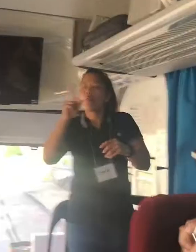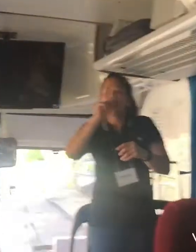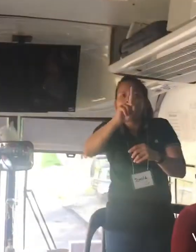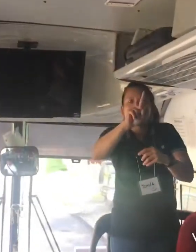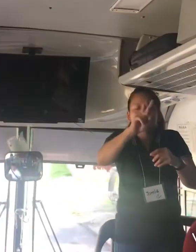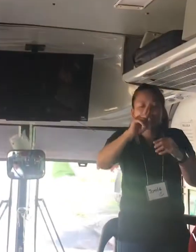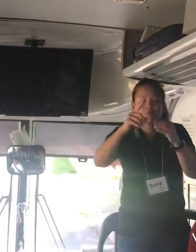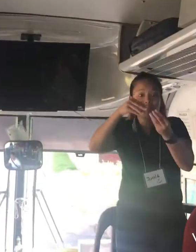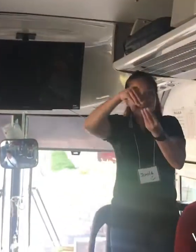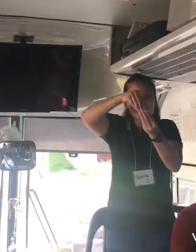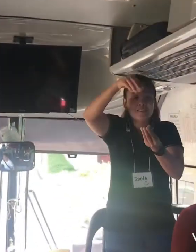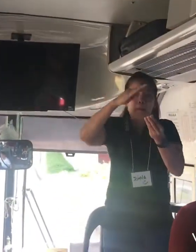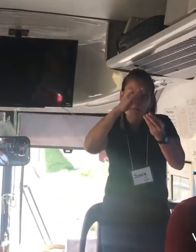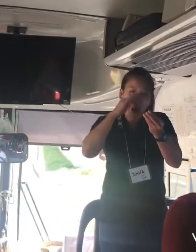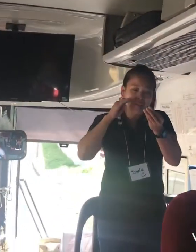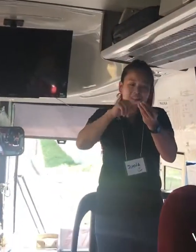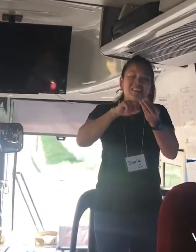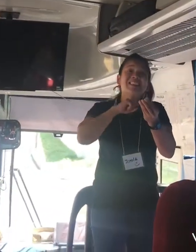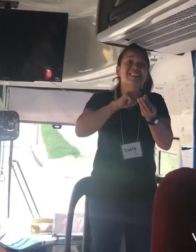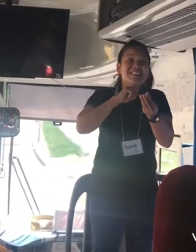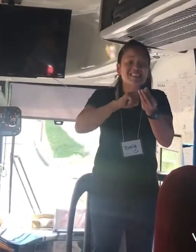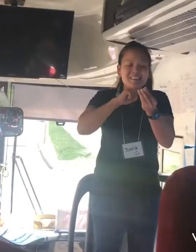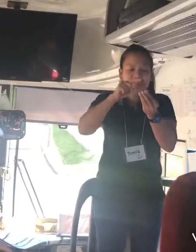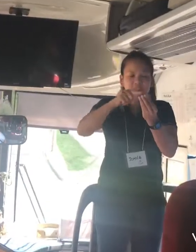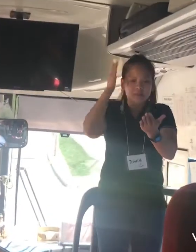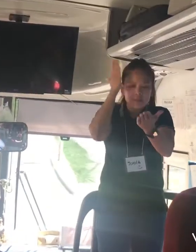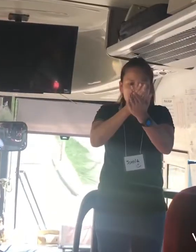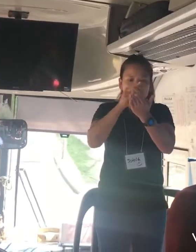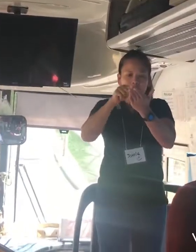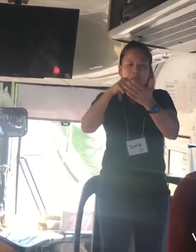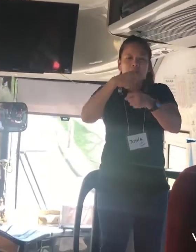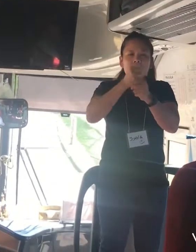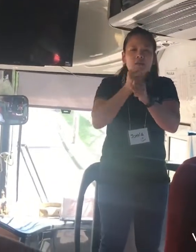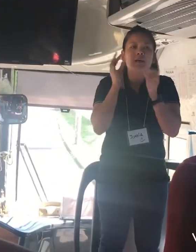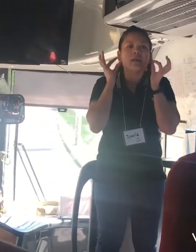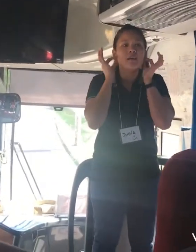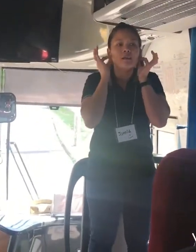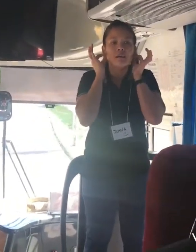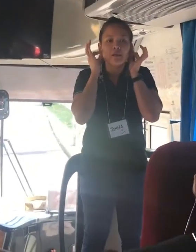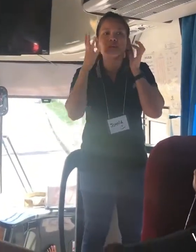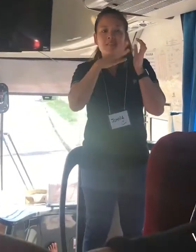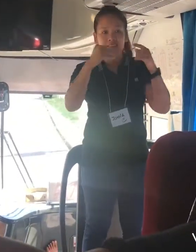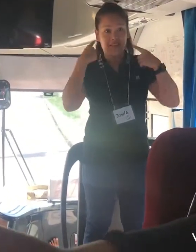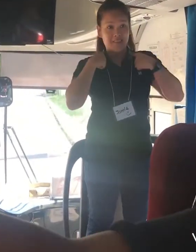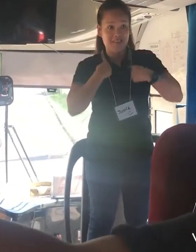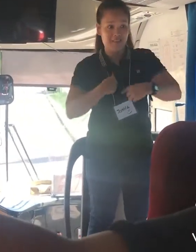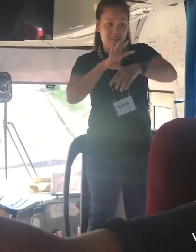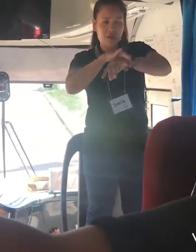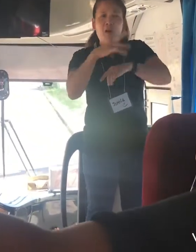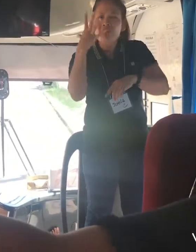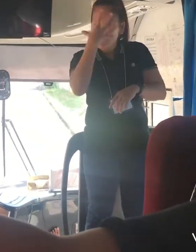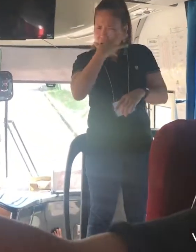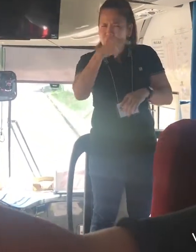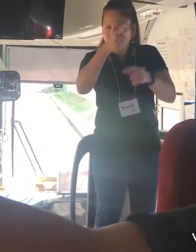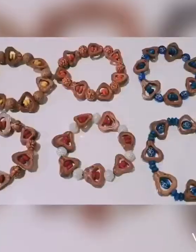ano pa bang iba? Yung pong shell, yung brown na shell ng pili. Inagawa din itong hikaw, necklace,